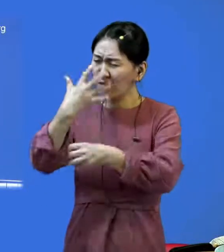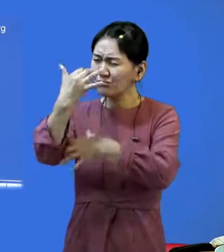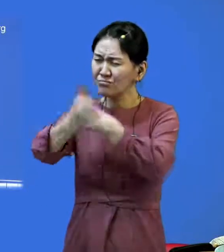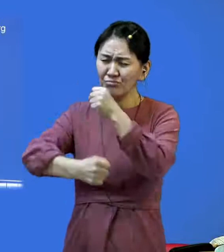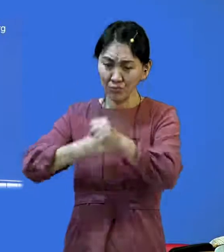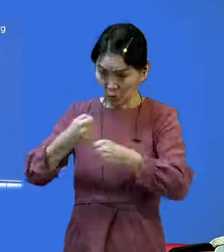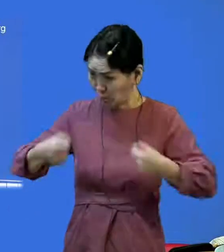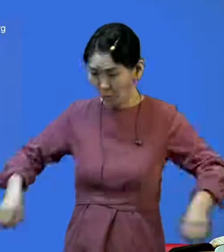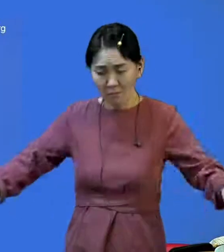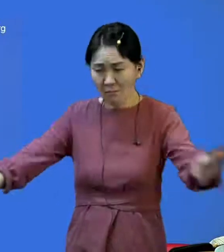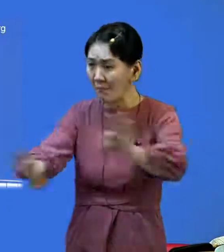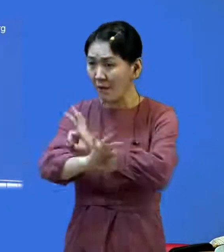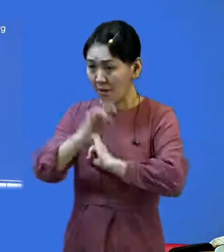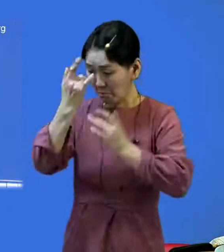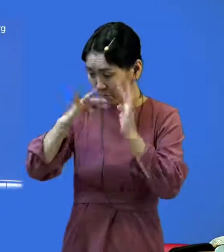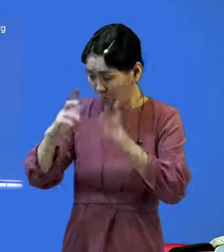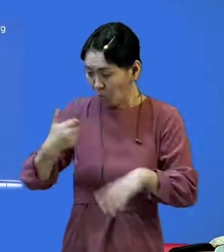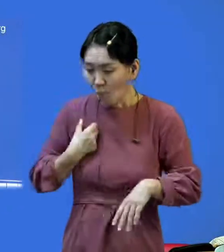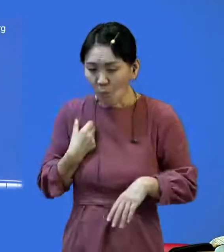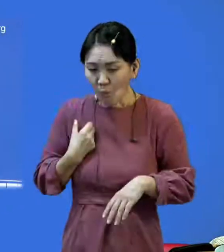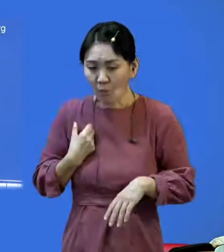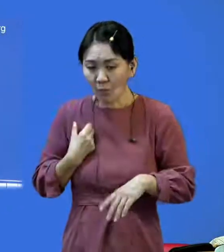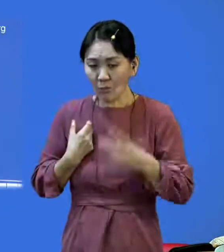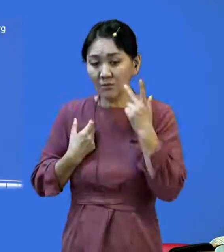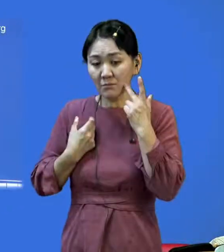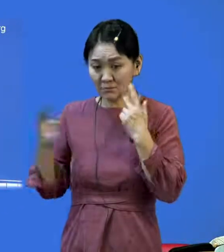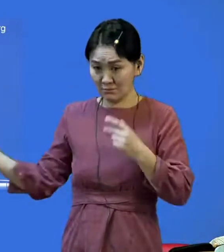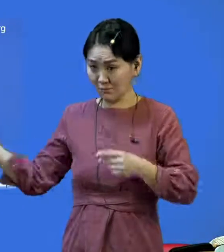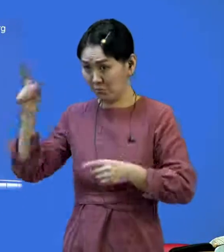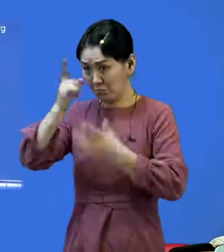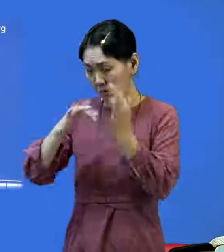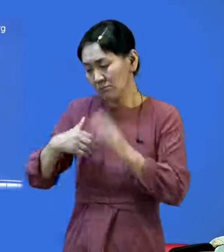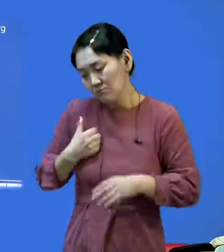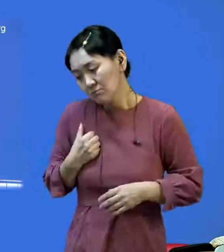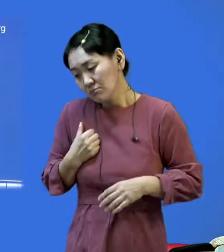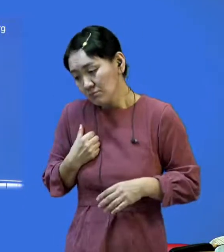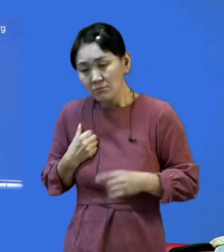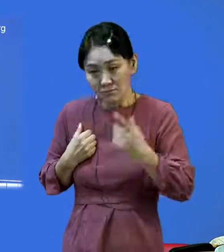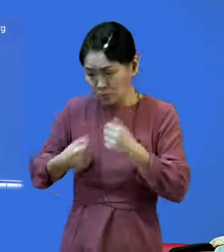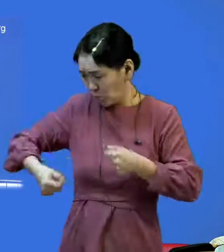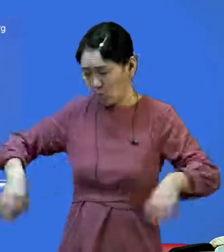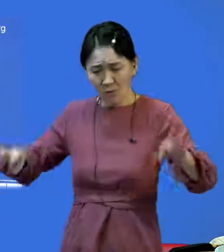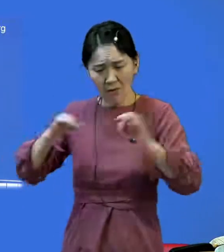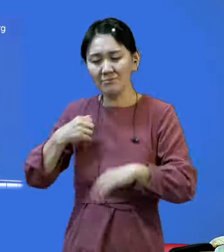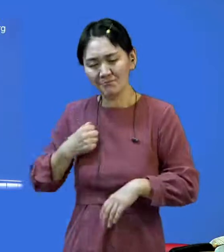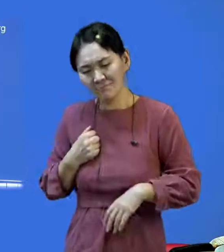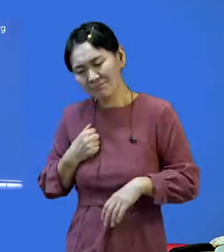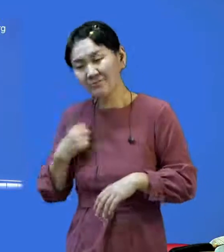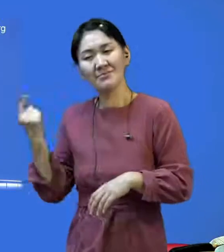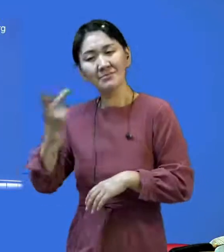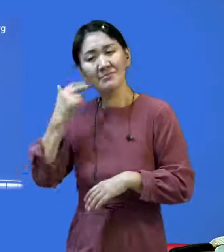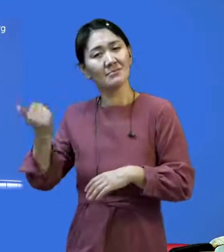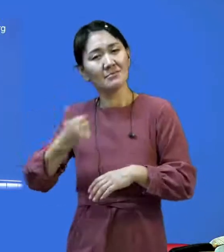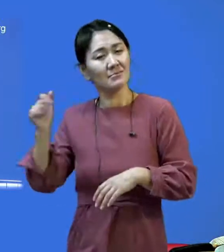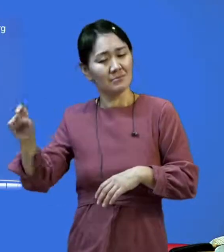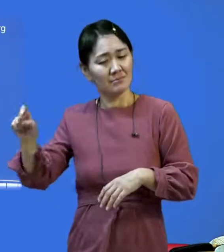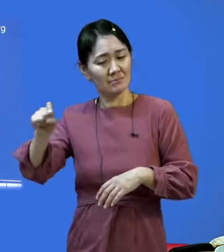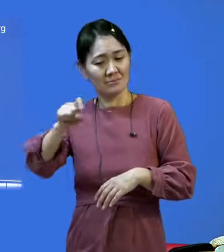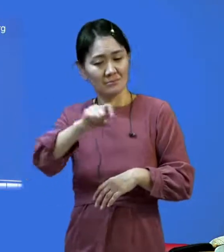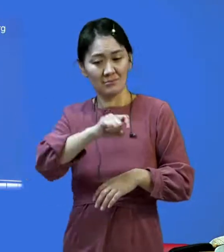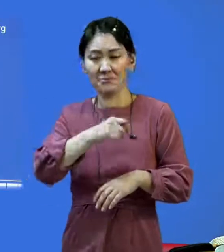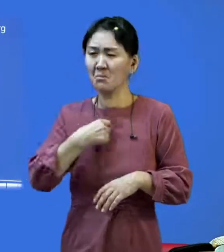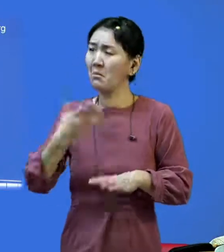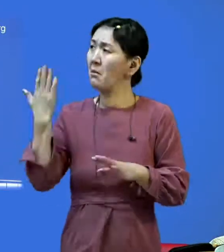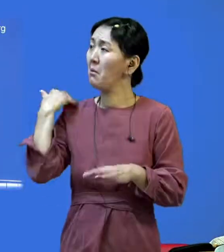цүнх байгаагүй шүү дээ цүнх. Библ гэдэг ганц ном л барайл гартаа барайл явдаг гэсэн. Одоо бодоод үзсэн чинь хаан